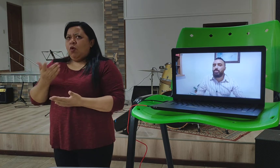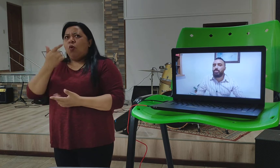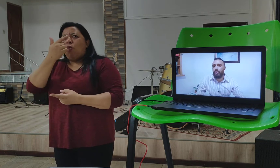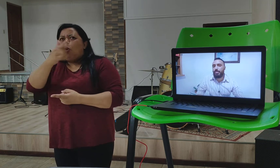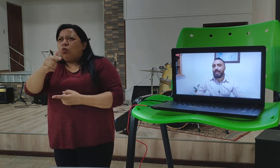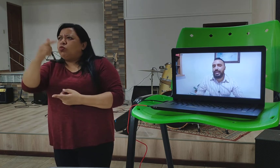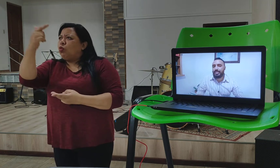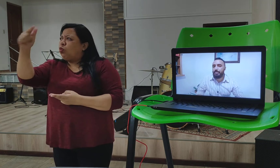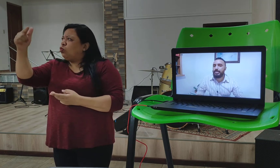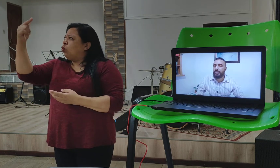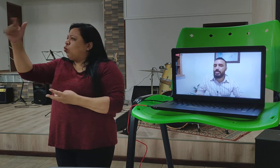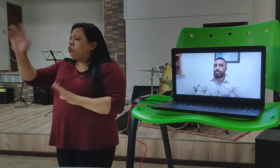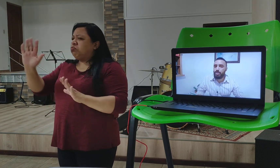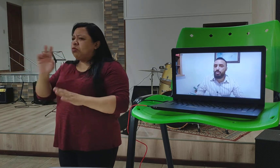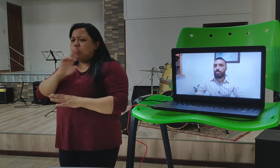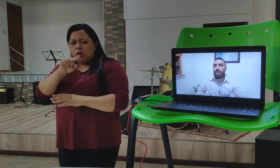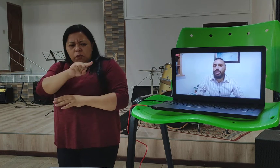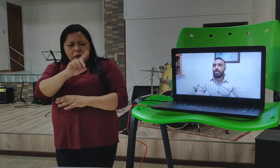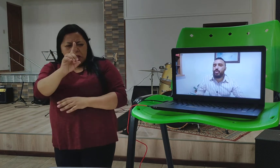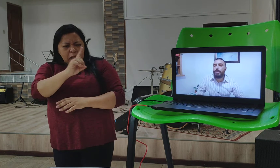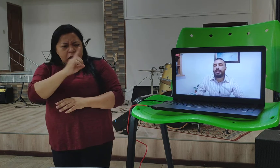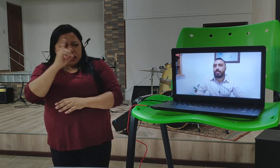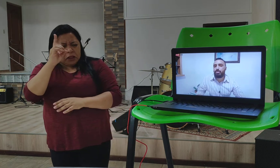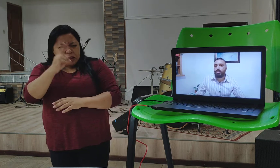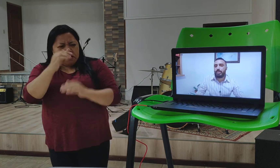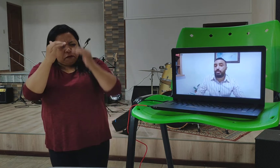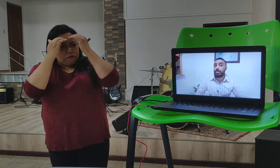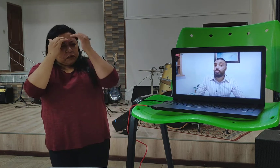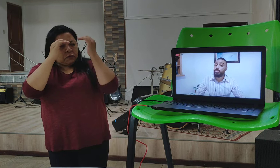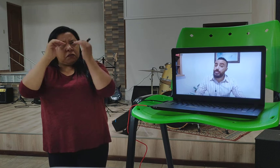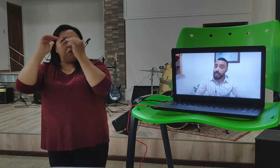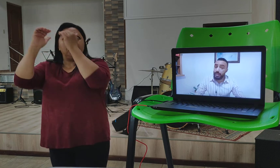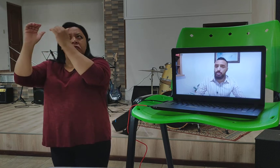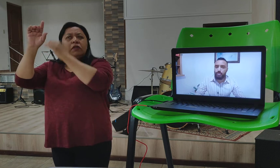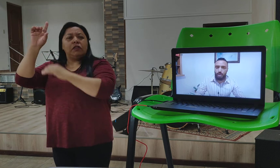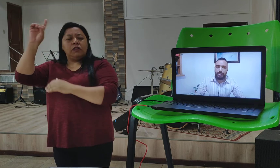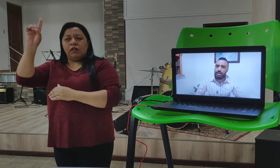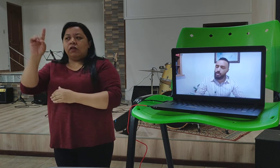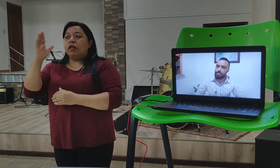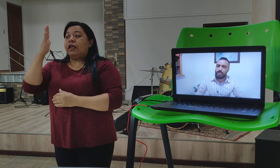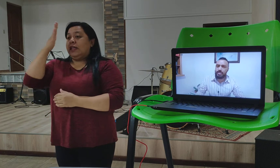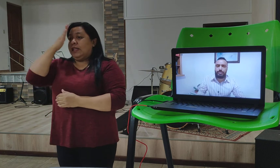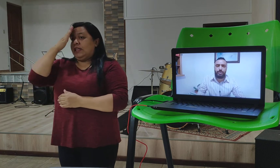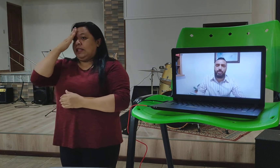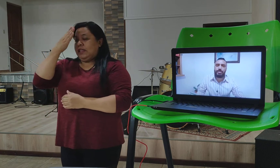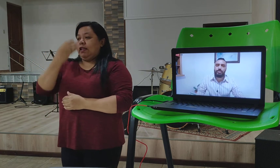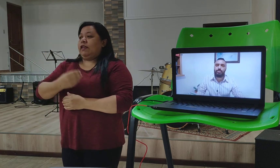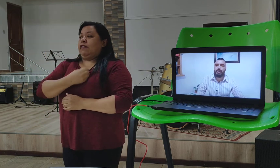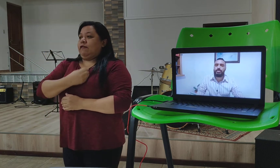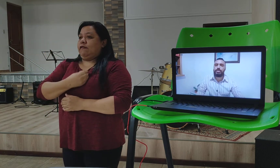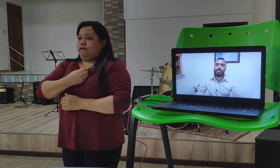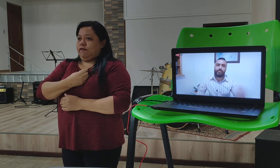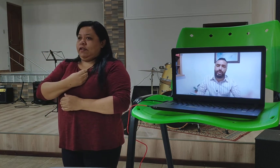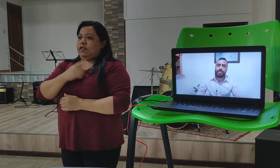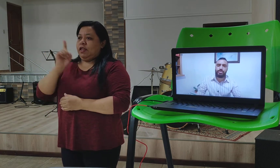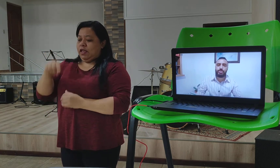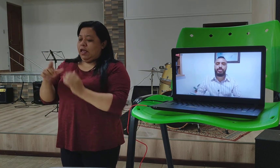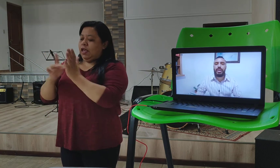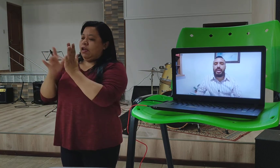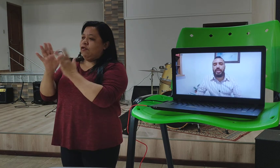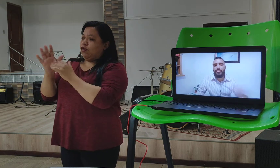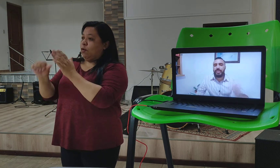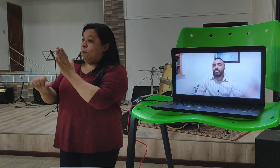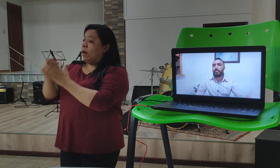nenhum outro homem que recebesse esse título de o homem segundo o coração de Deus. Eu sei de um homem que com certeza foi o homem segundo o coração de Deus, que foi